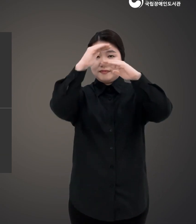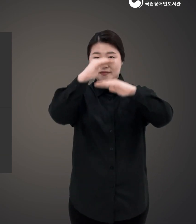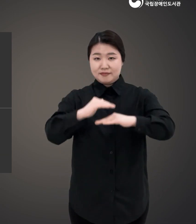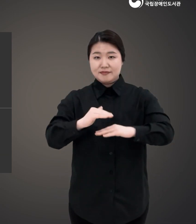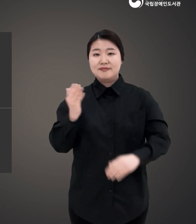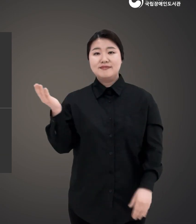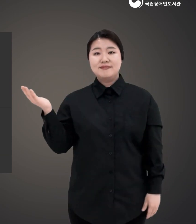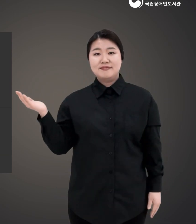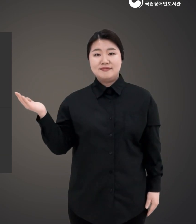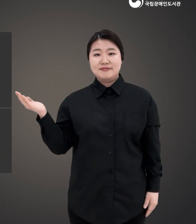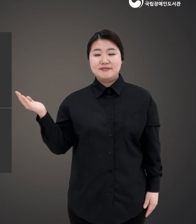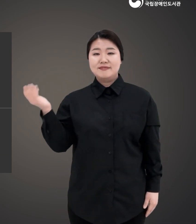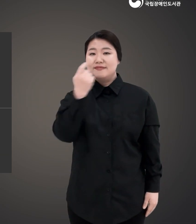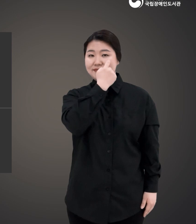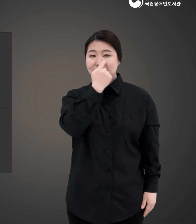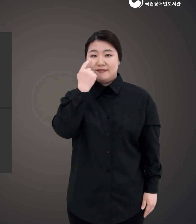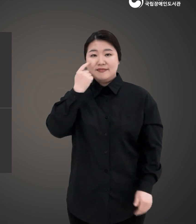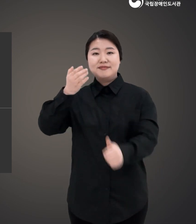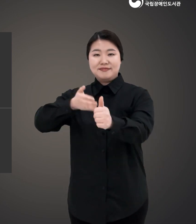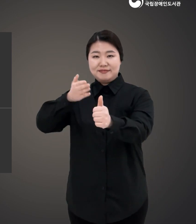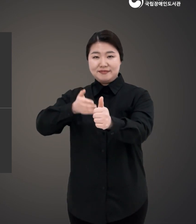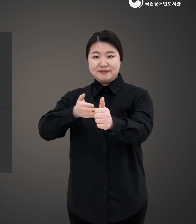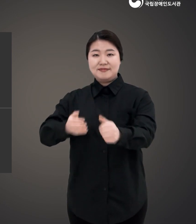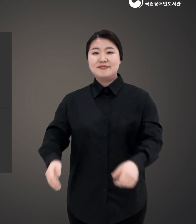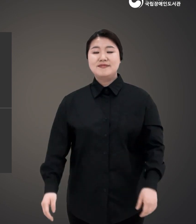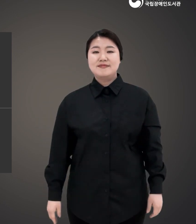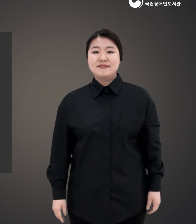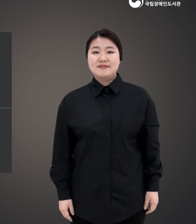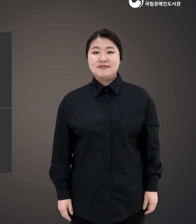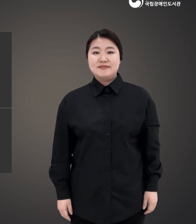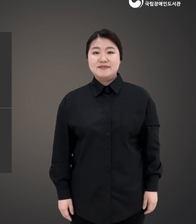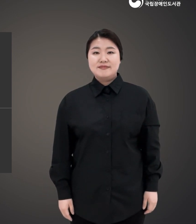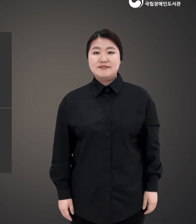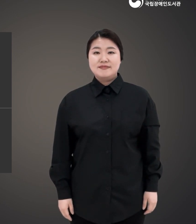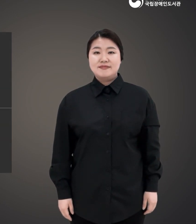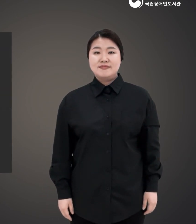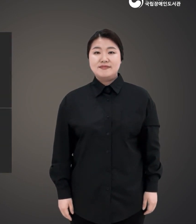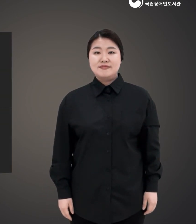아니, N으로 출판사 사람의 집.